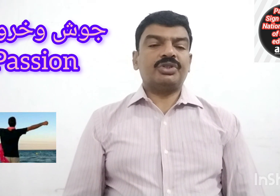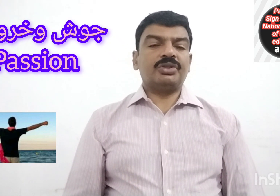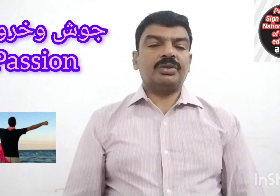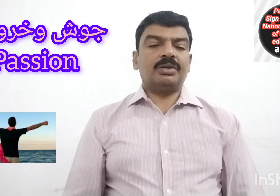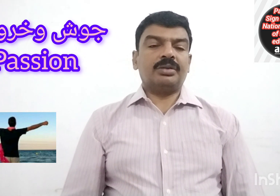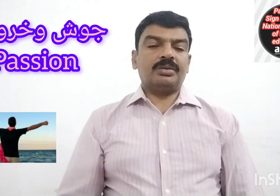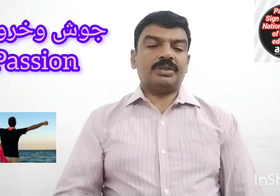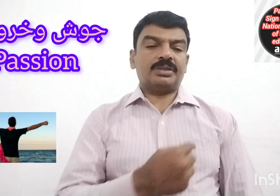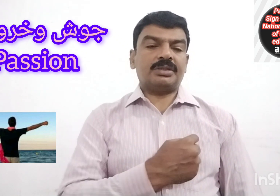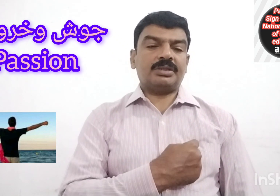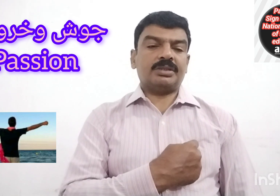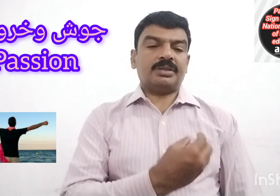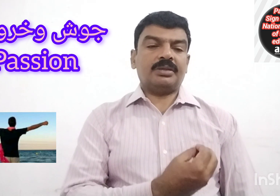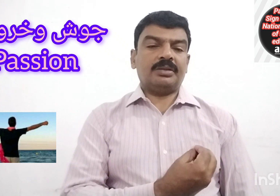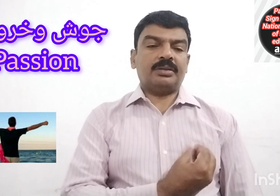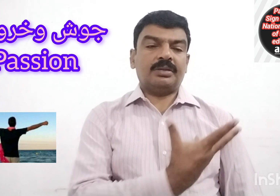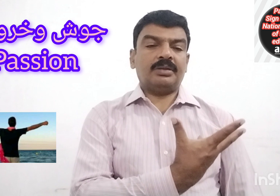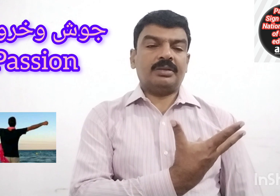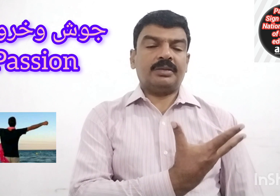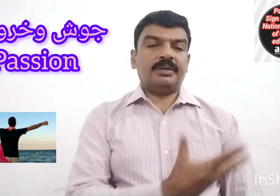जोशो खरोश,